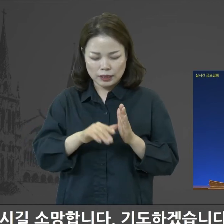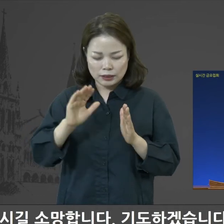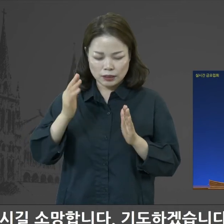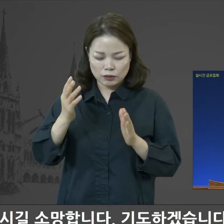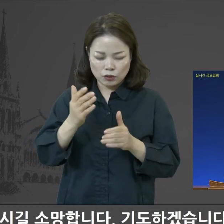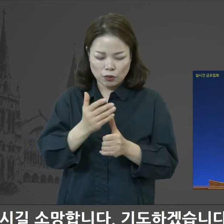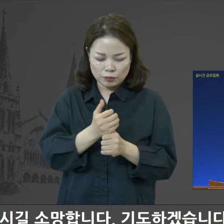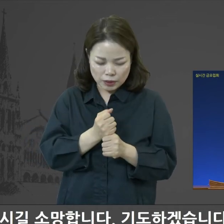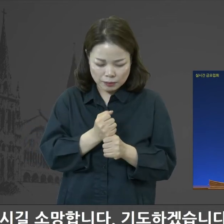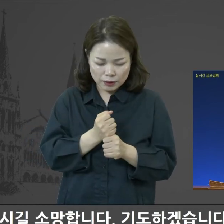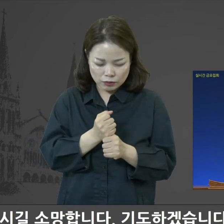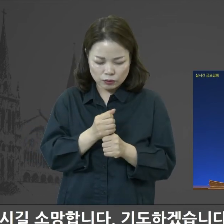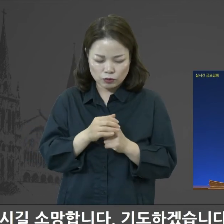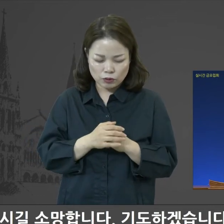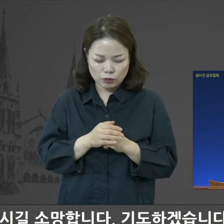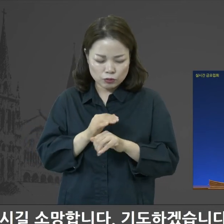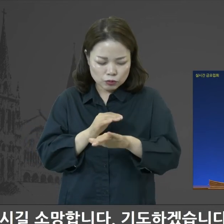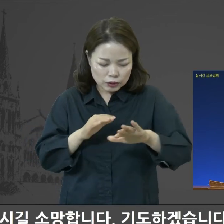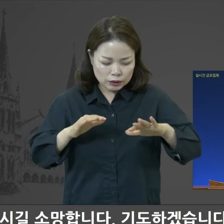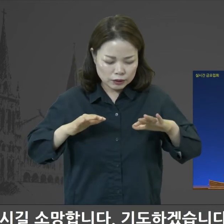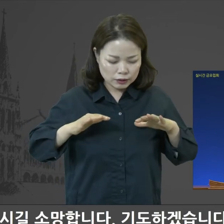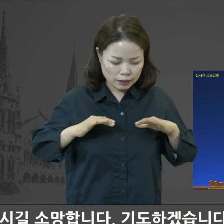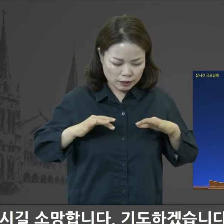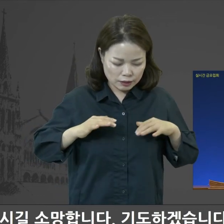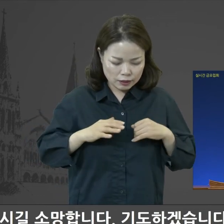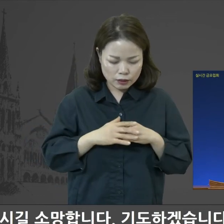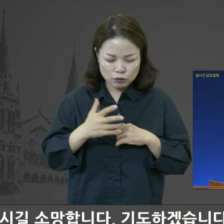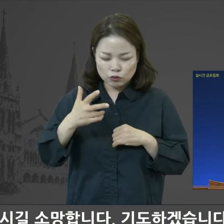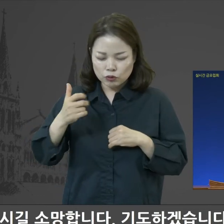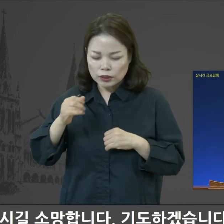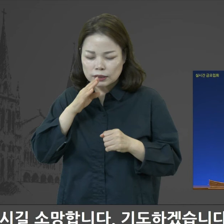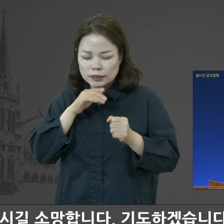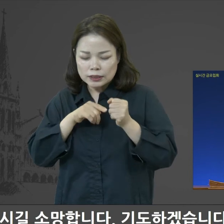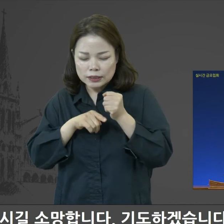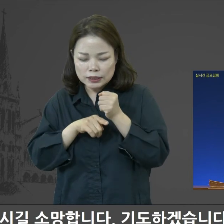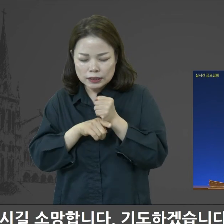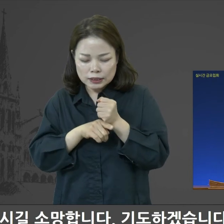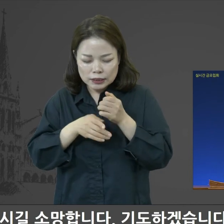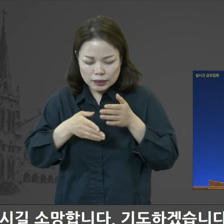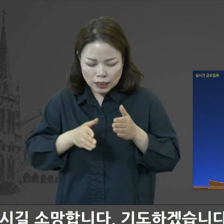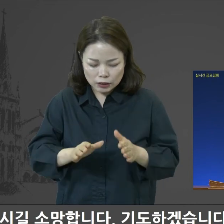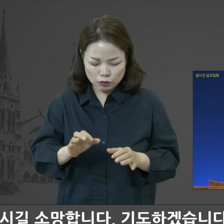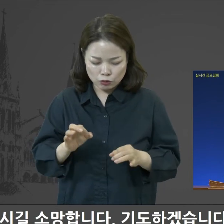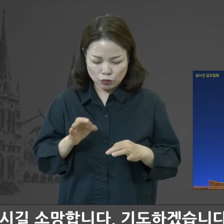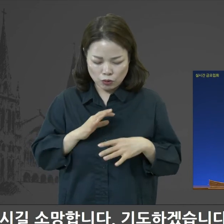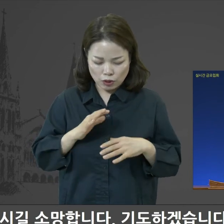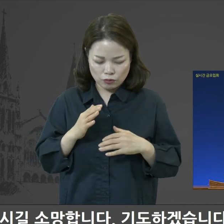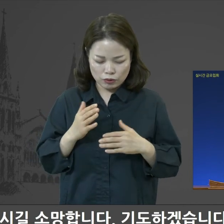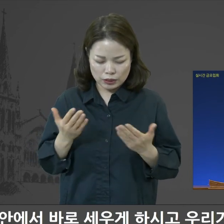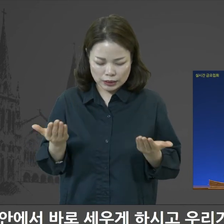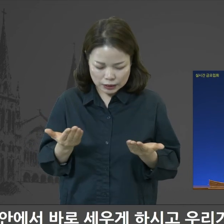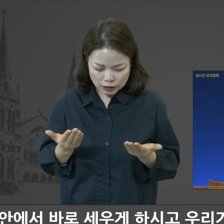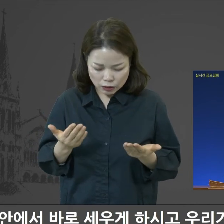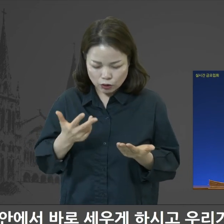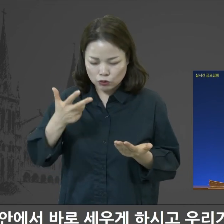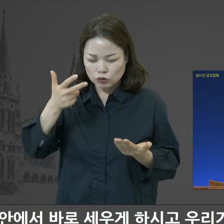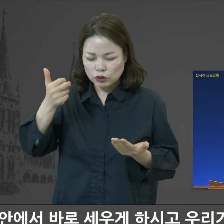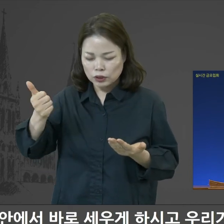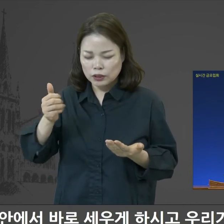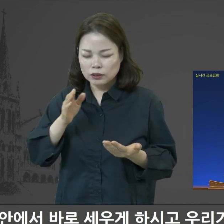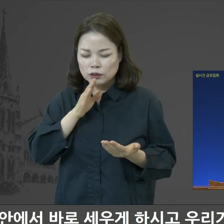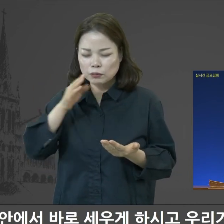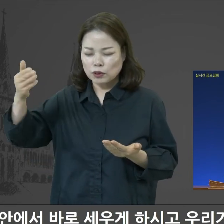있도록 붙들어 주시고, 우리가 자랑할 것 주께서 진리로 낳아주신 그 놀라운 일들, 우리 주님께서